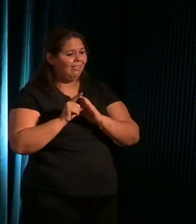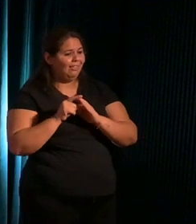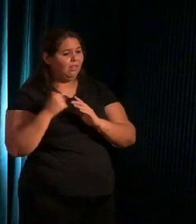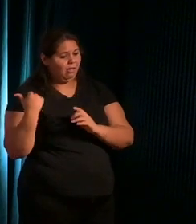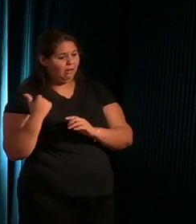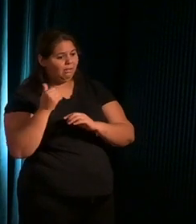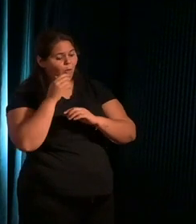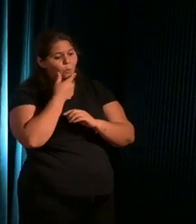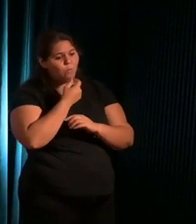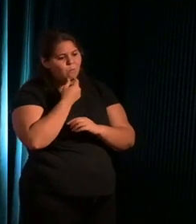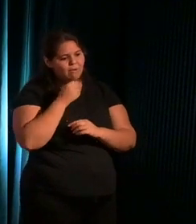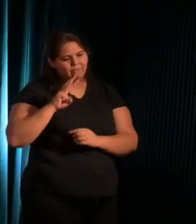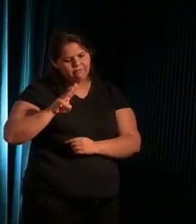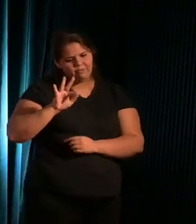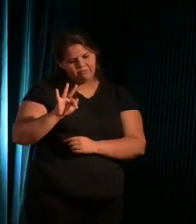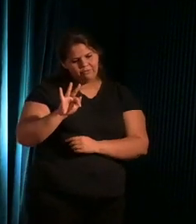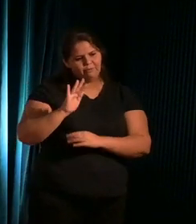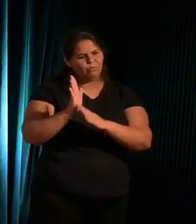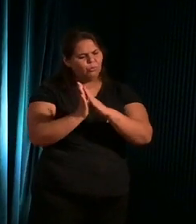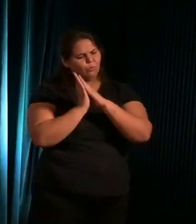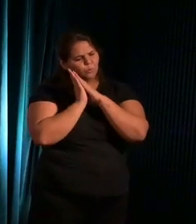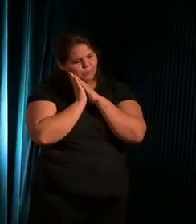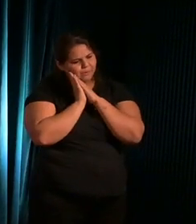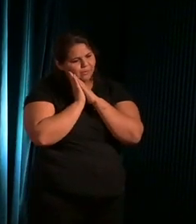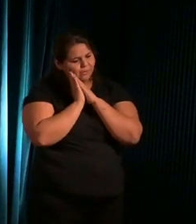Enquanto eu dormia, eles